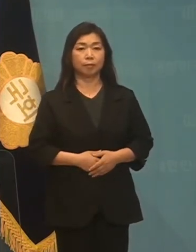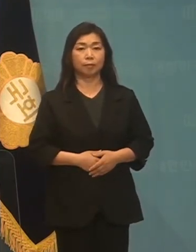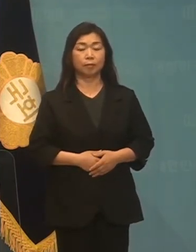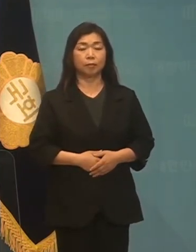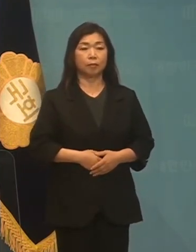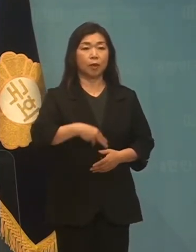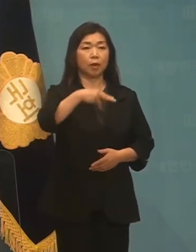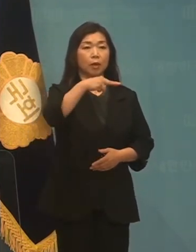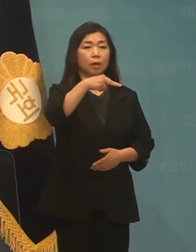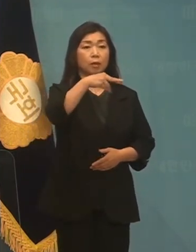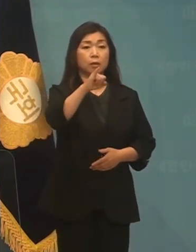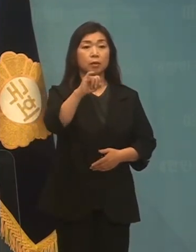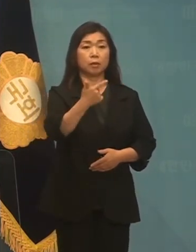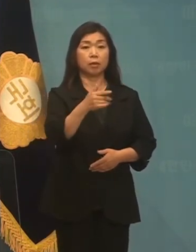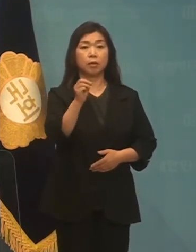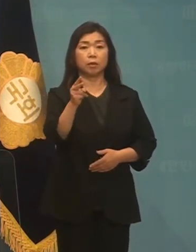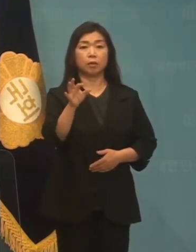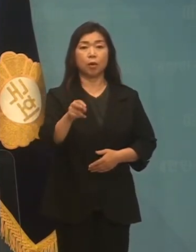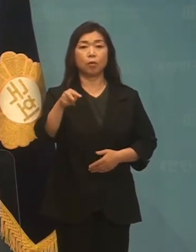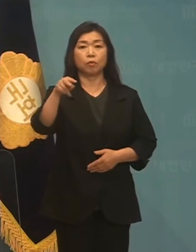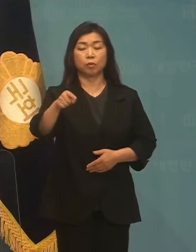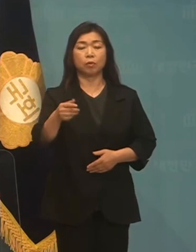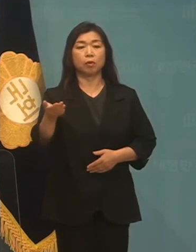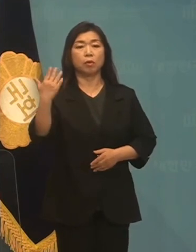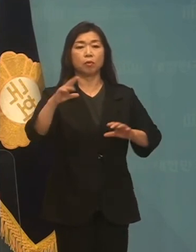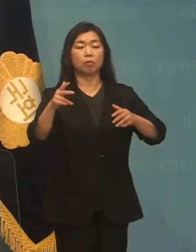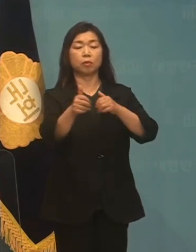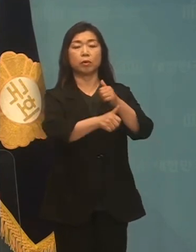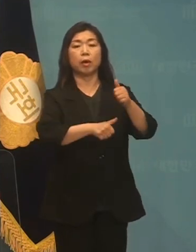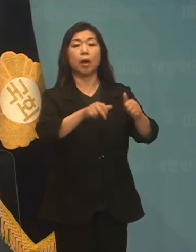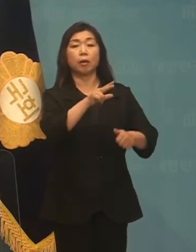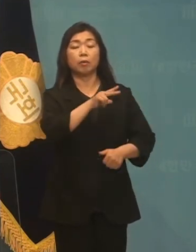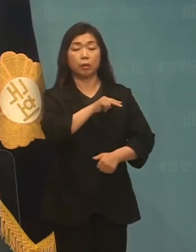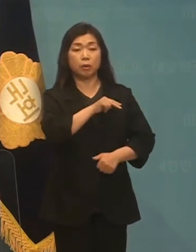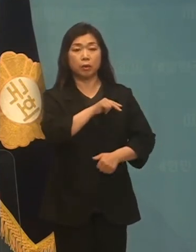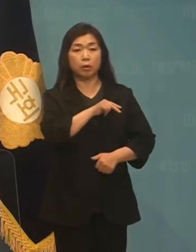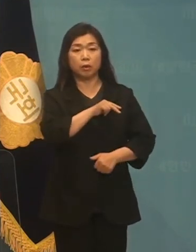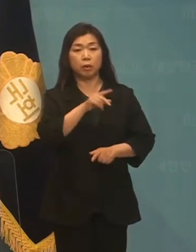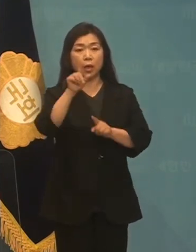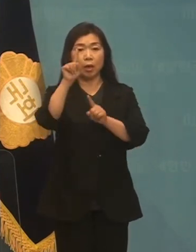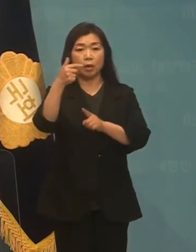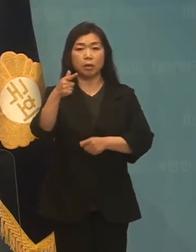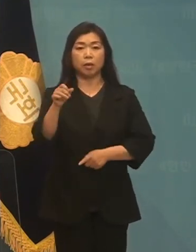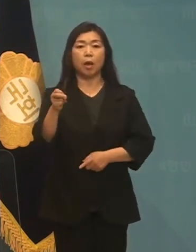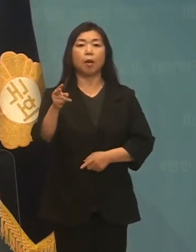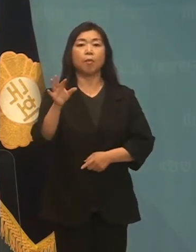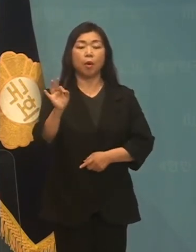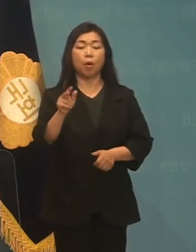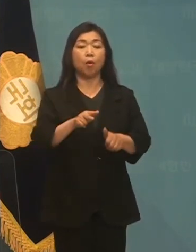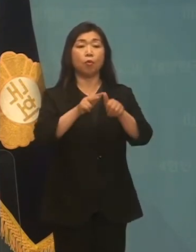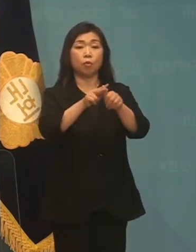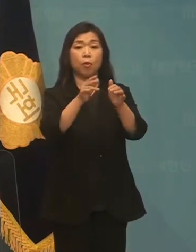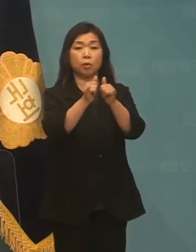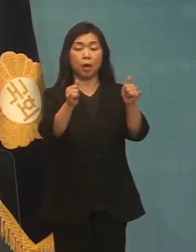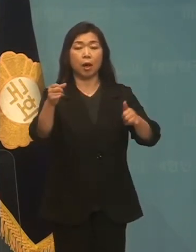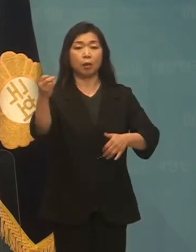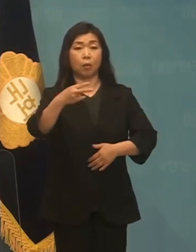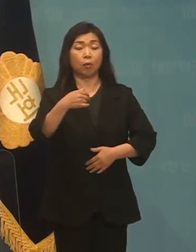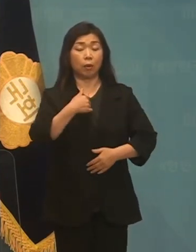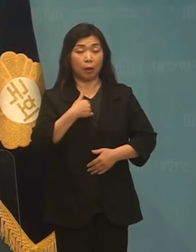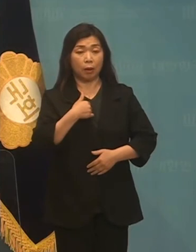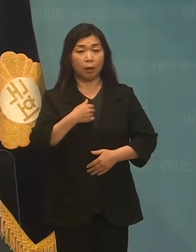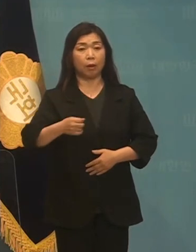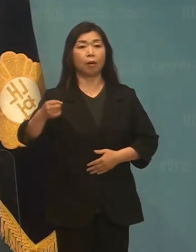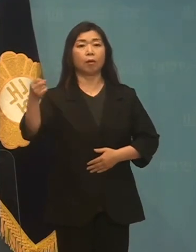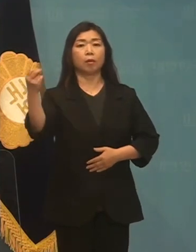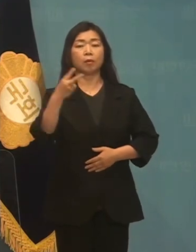신영수 전 의원이 어제 우리 당 이재명 대선 후보를 비롯해서 저